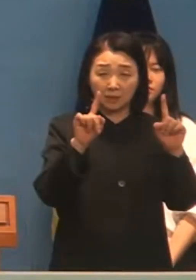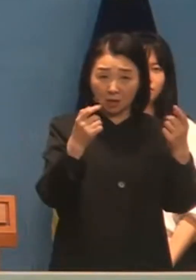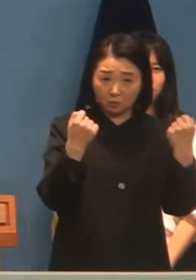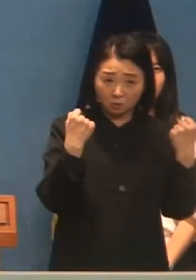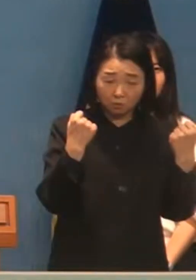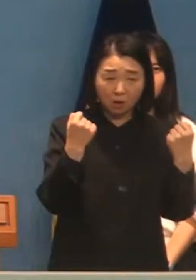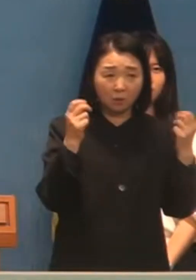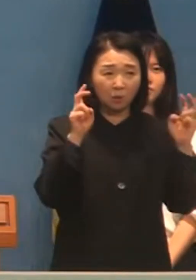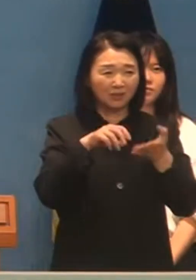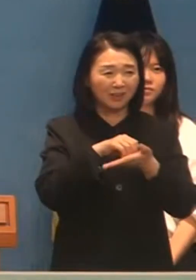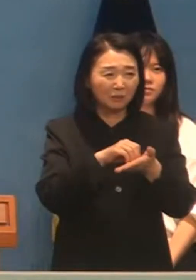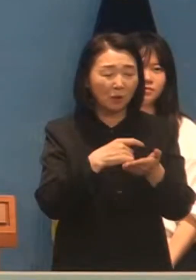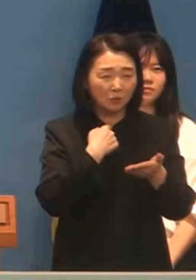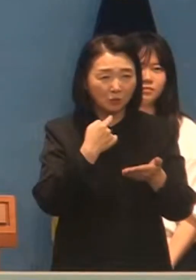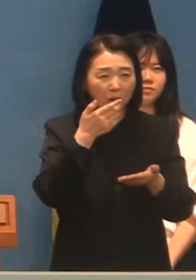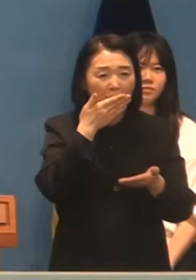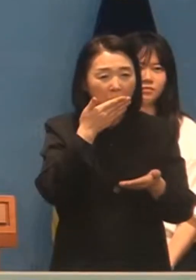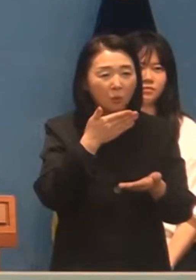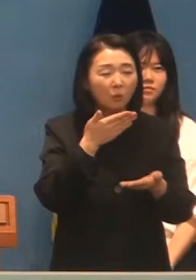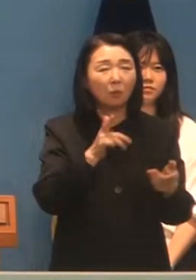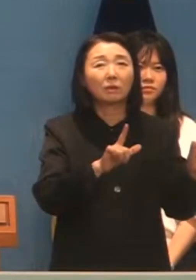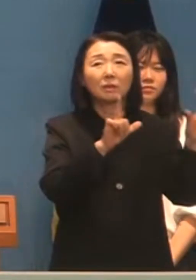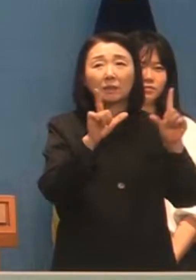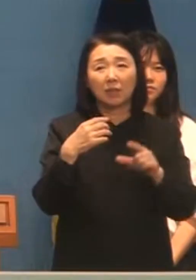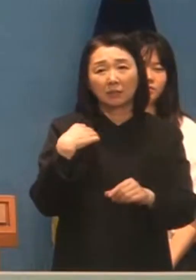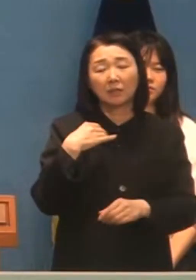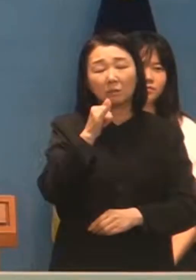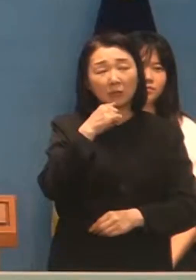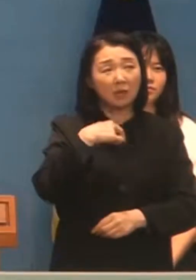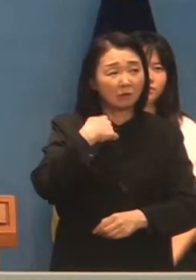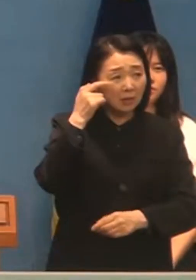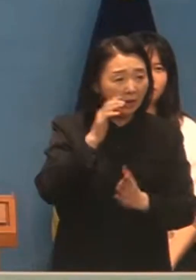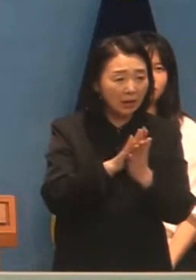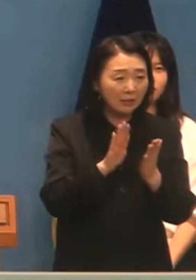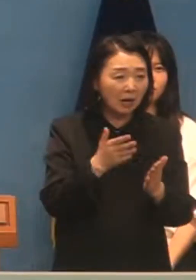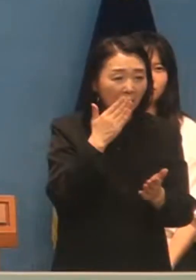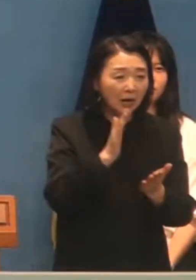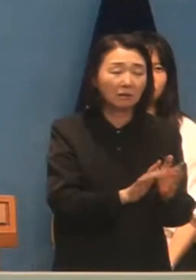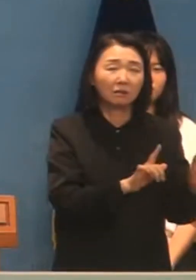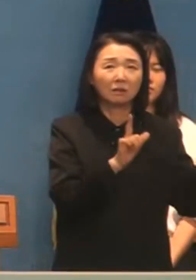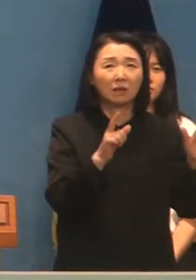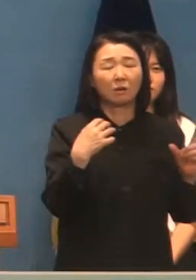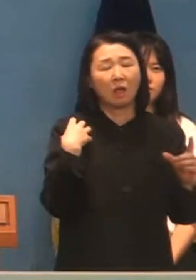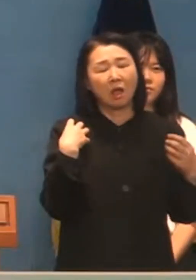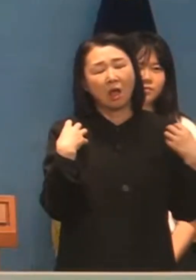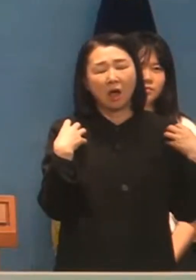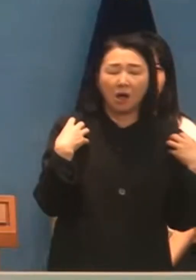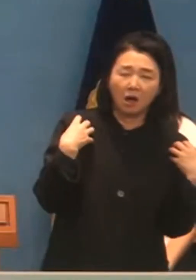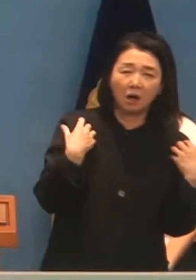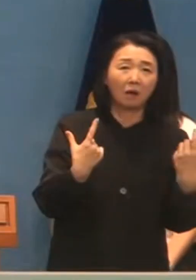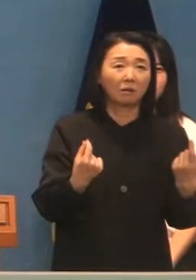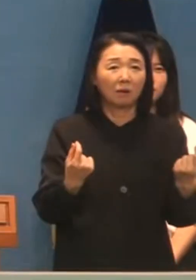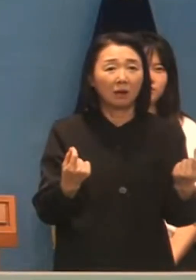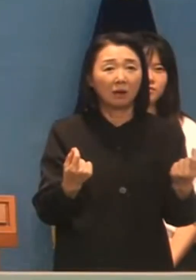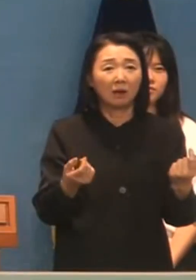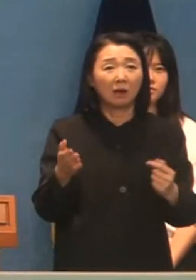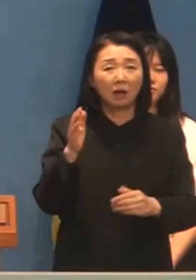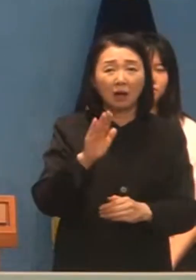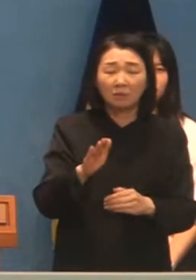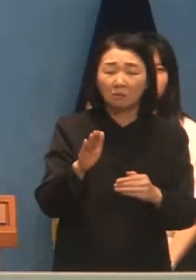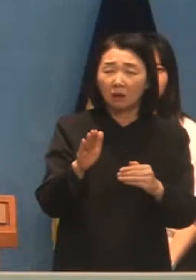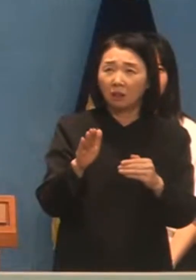졸업하면 취업해서 스스로 생계를 책임져야 한다는 각자 도생 신화는 양 어깨를 무겁게 짓누르지만 탈출구는 보이지